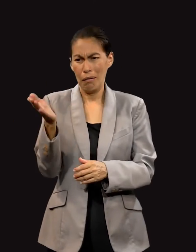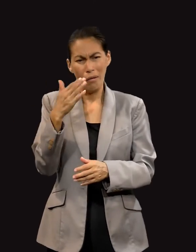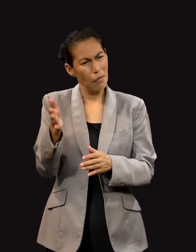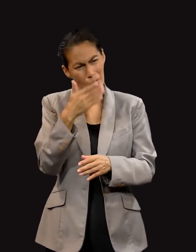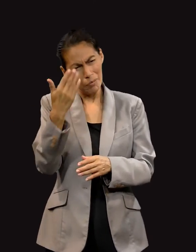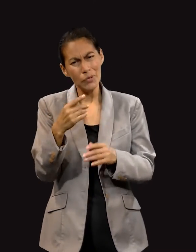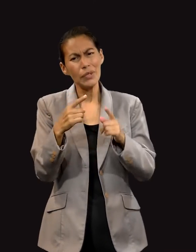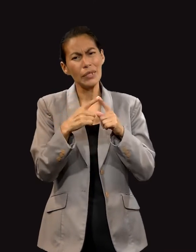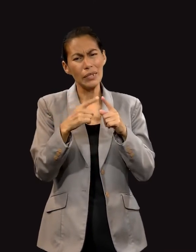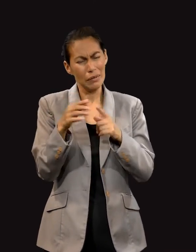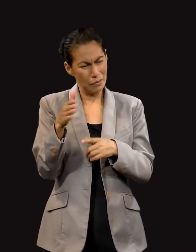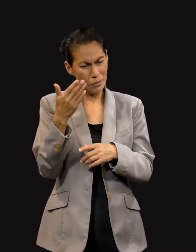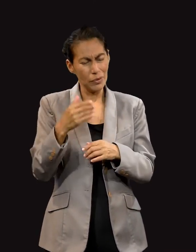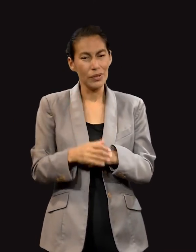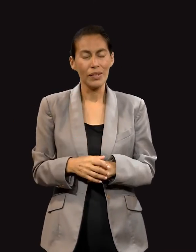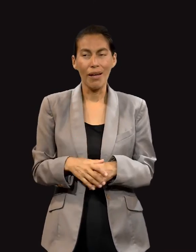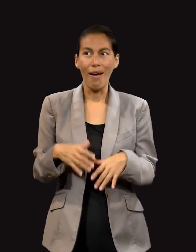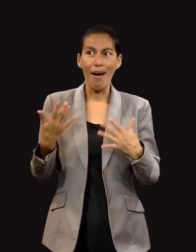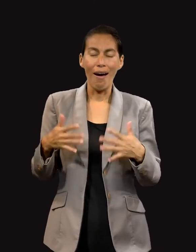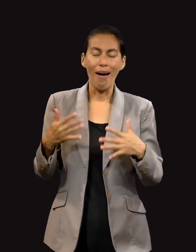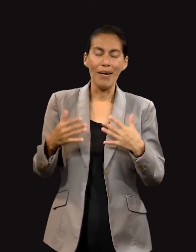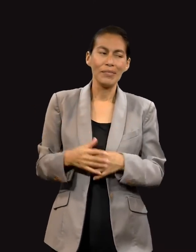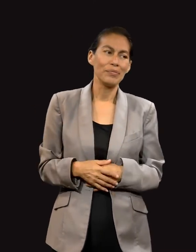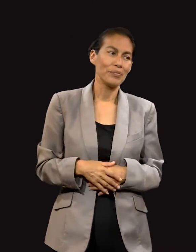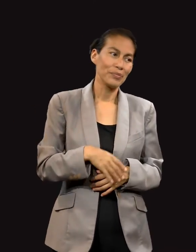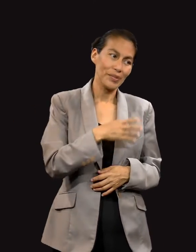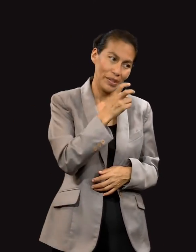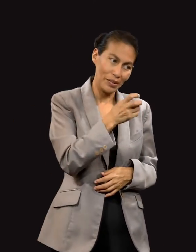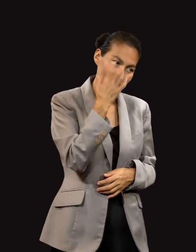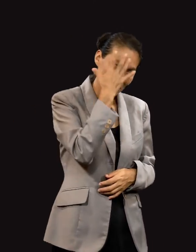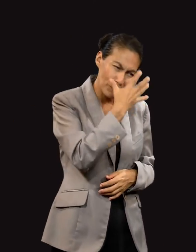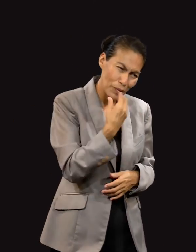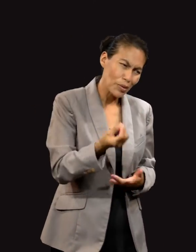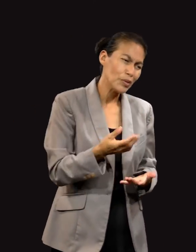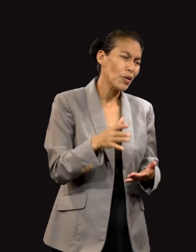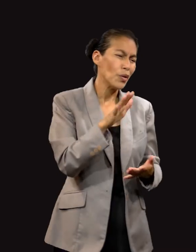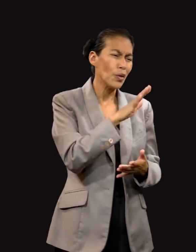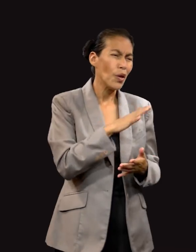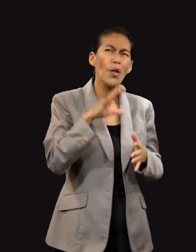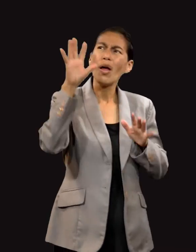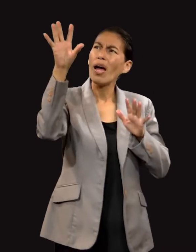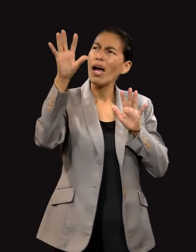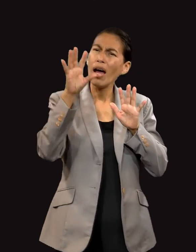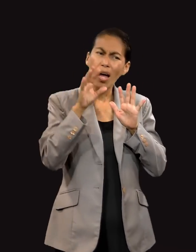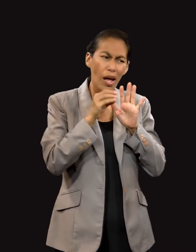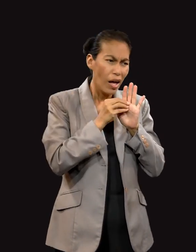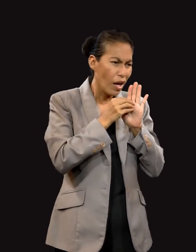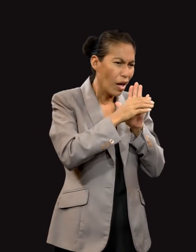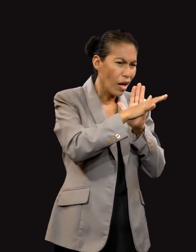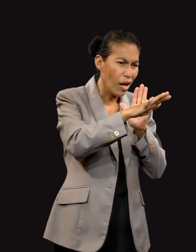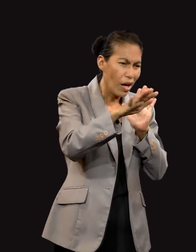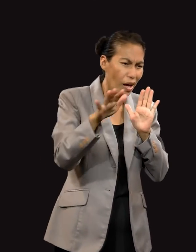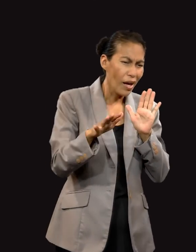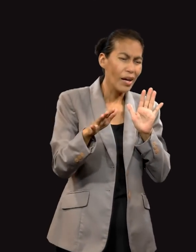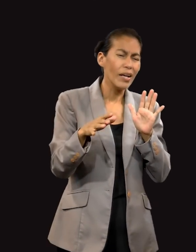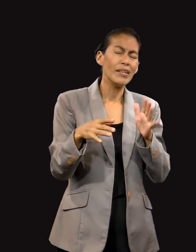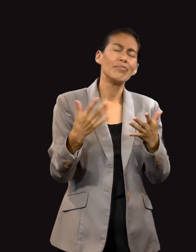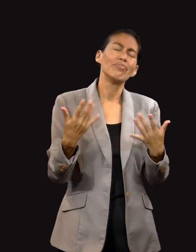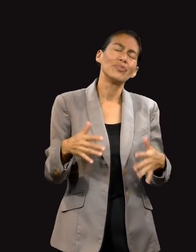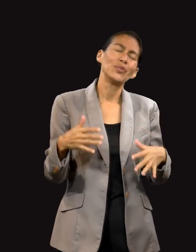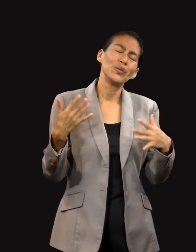todos para poder reflejar no solo en palabras, sino en hechos, en experiencia, con tu